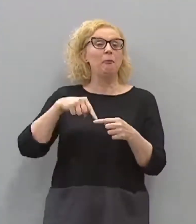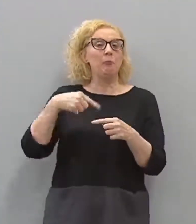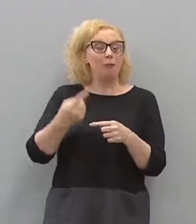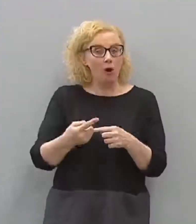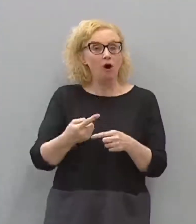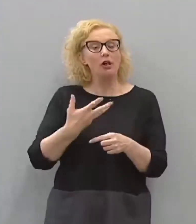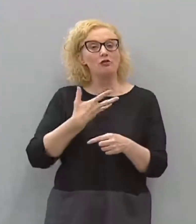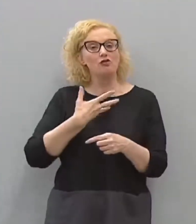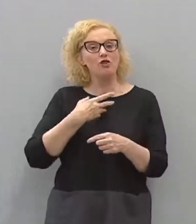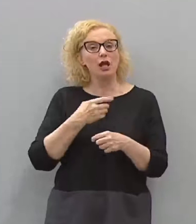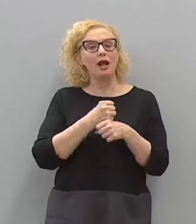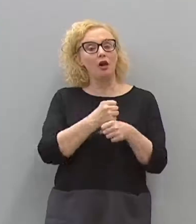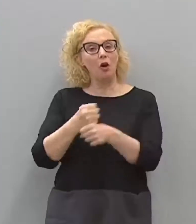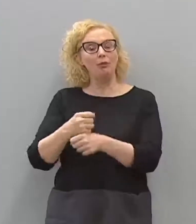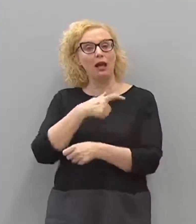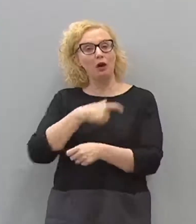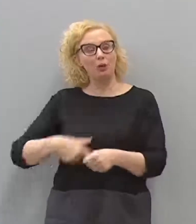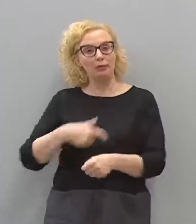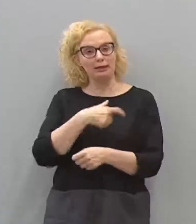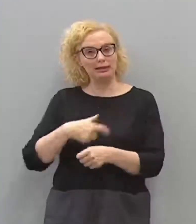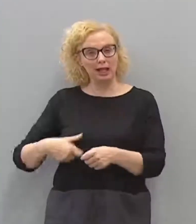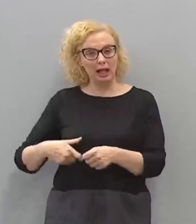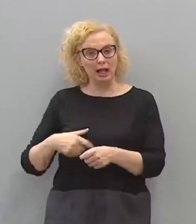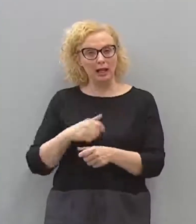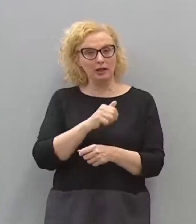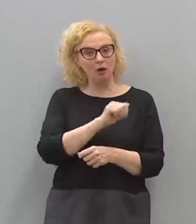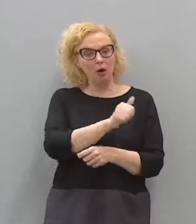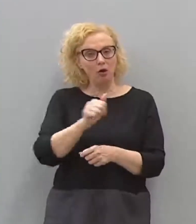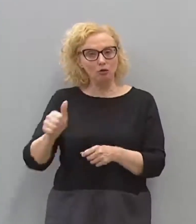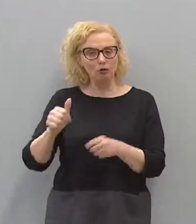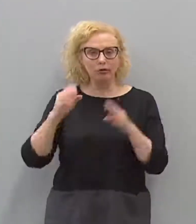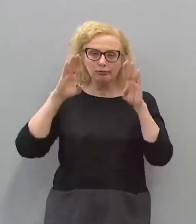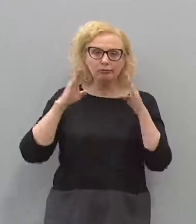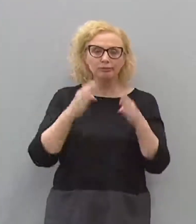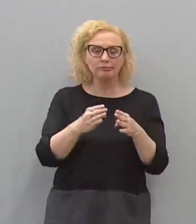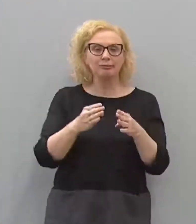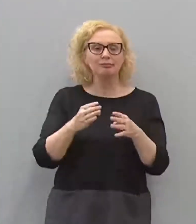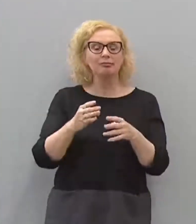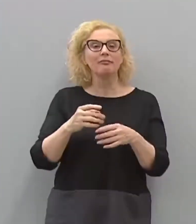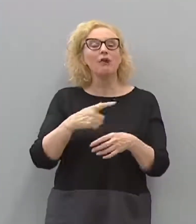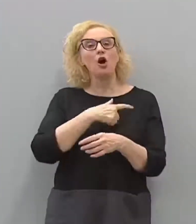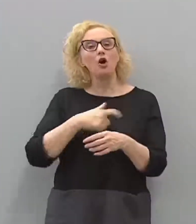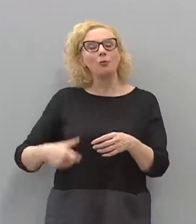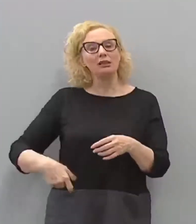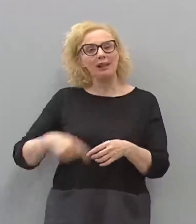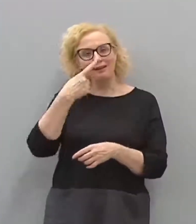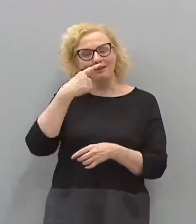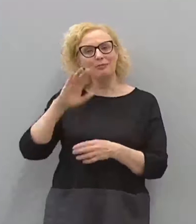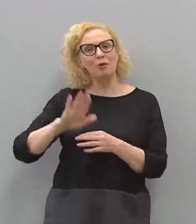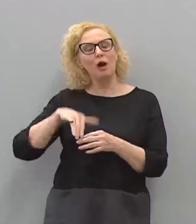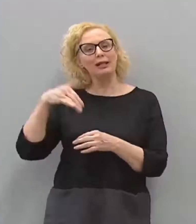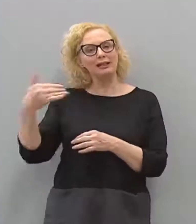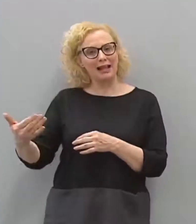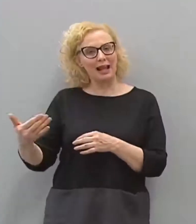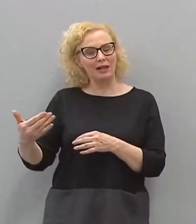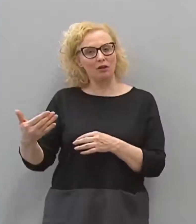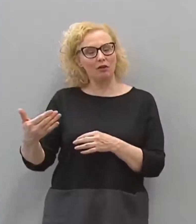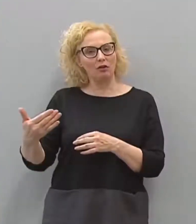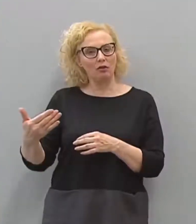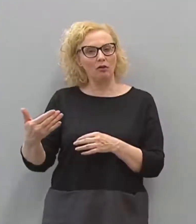commissari cioè persone ad hoc che seguono queste opere saranno commissari esterni rispetto alla alla pubblica